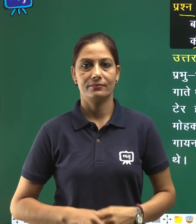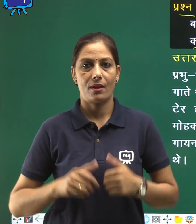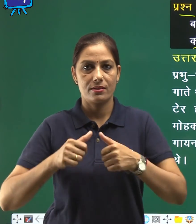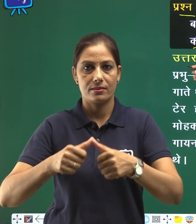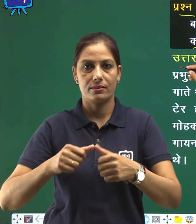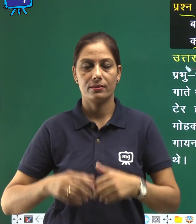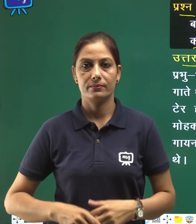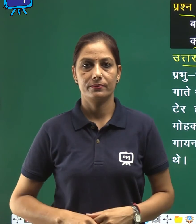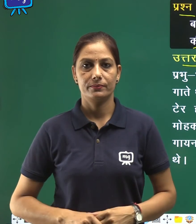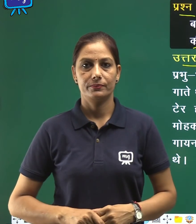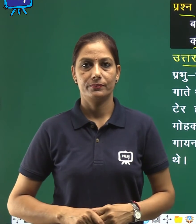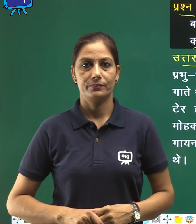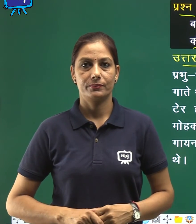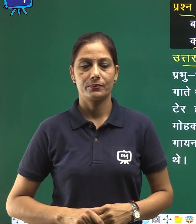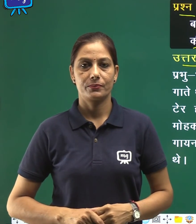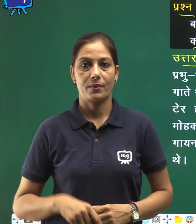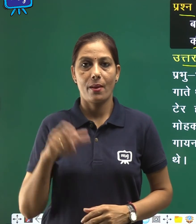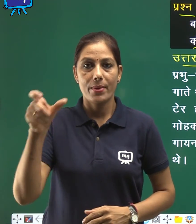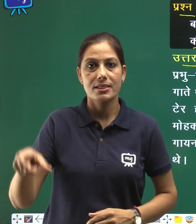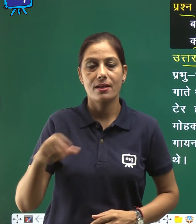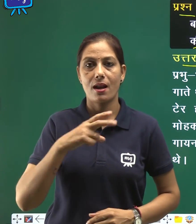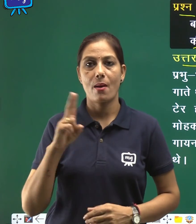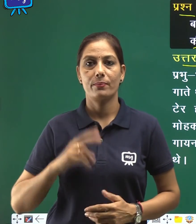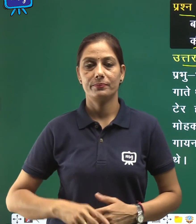उत्तर है बाल गोविंद भगत